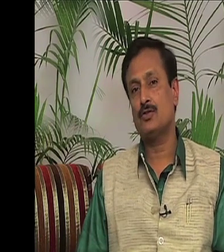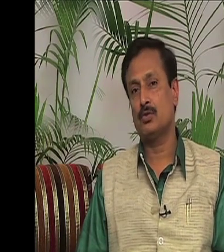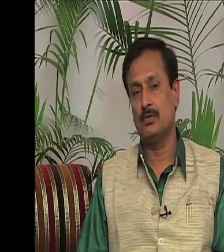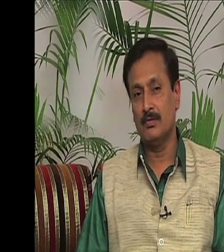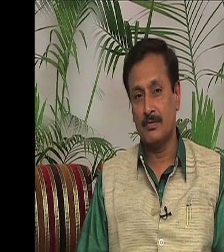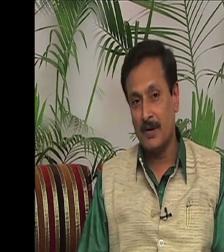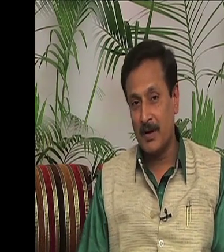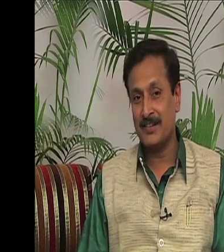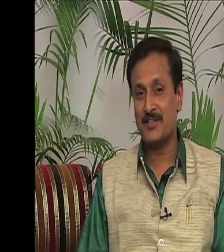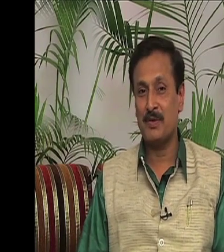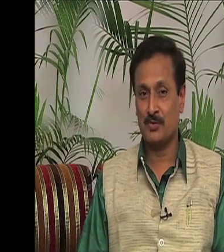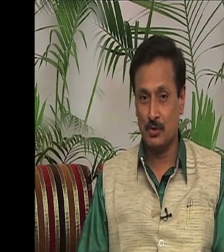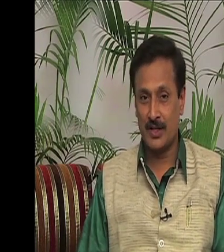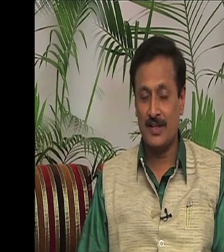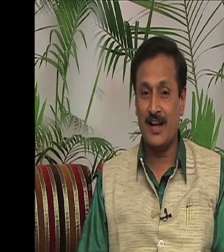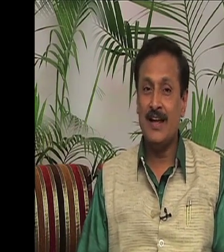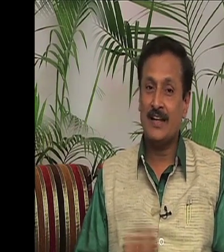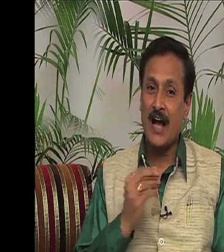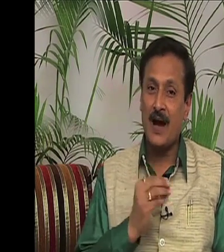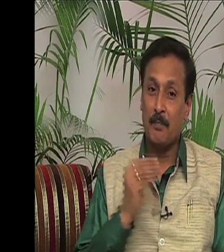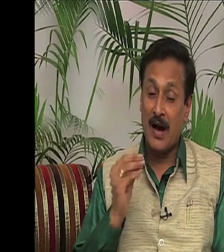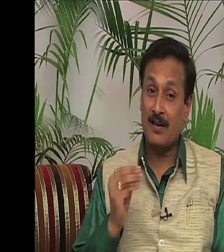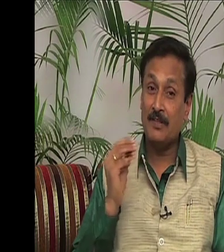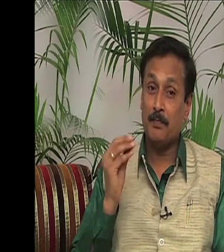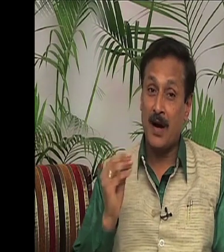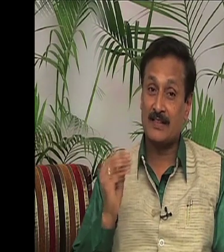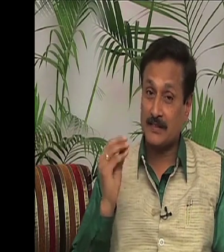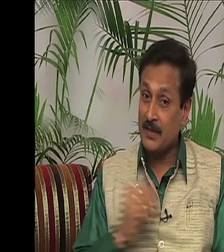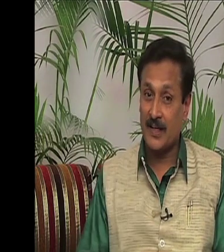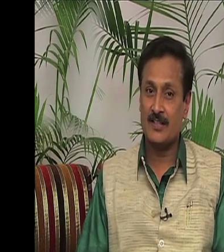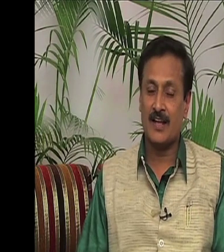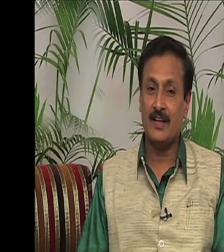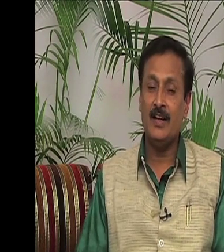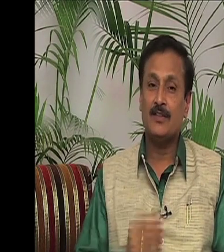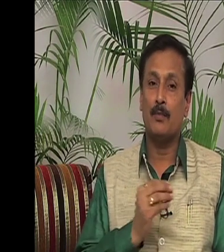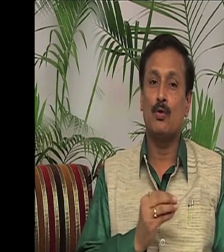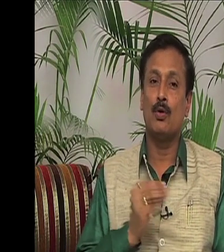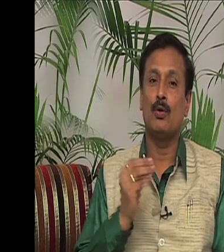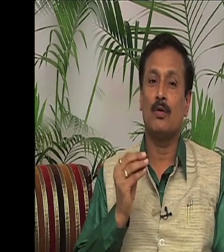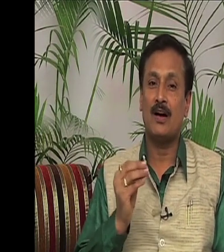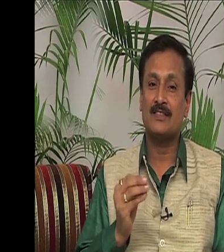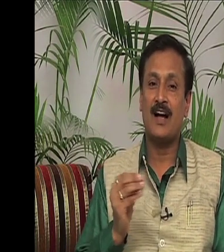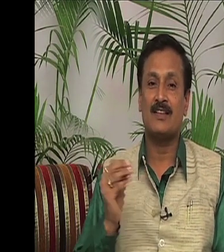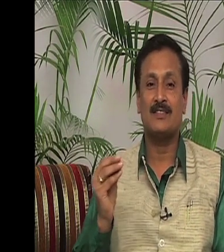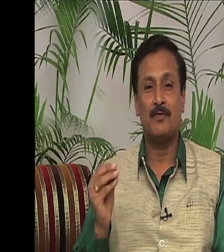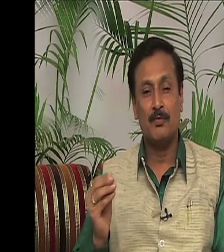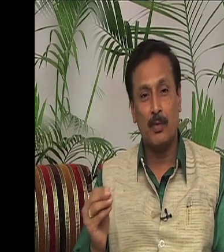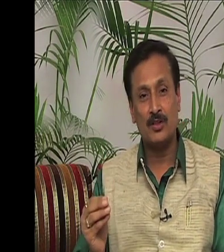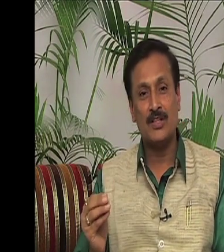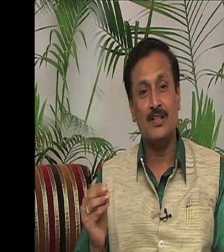जो हमारे देश में ये सोच रही है कि आप 12वीं पास तभी कहे जाएंगे जब भूगोल, अर्थशास्त्र, भौतिकी